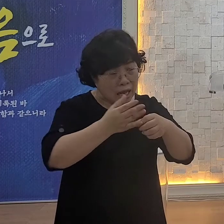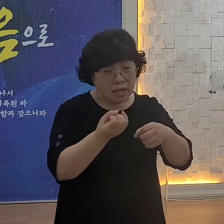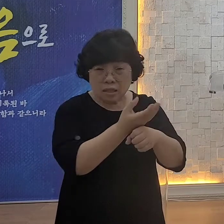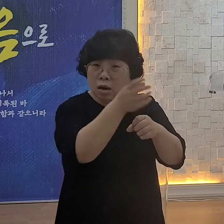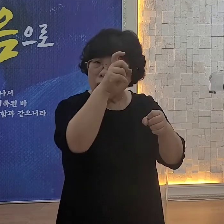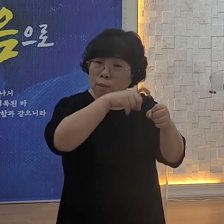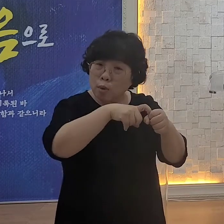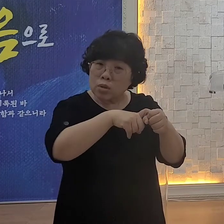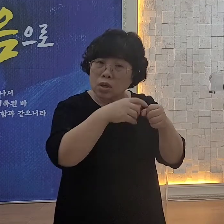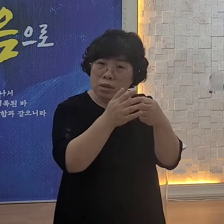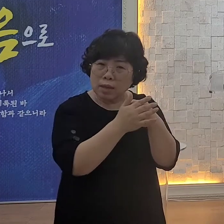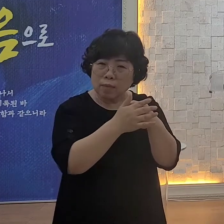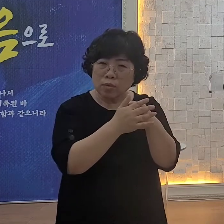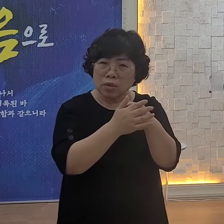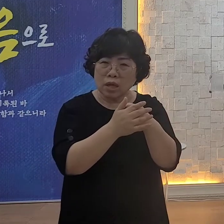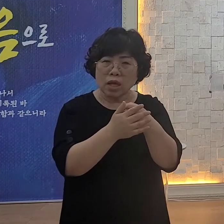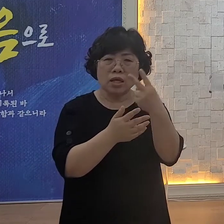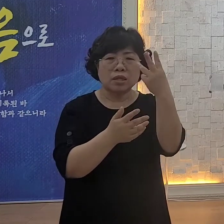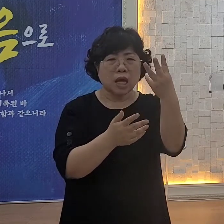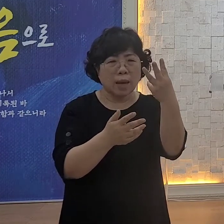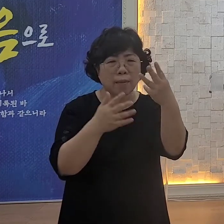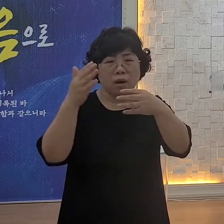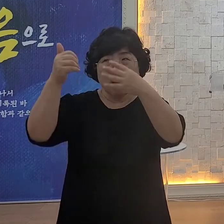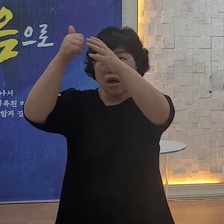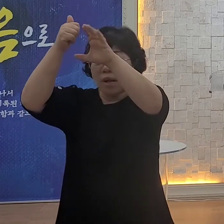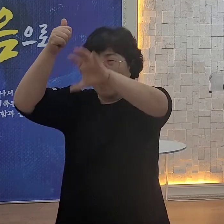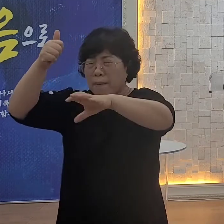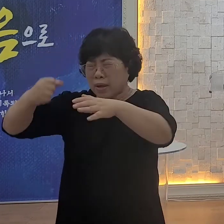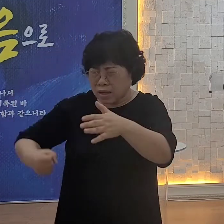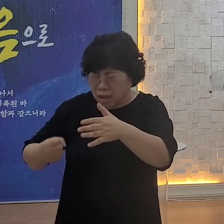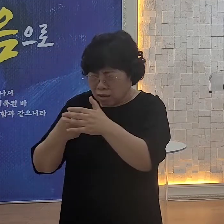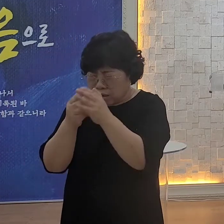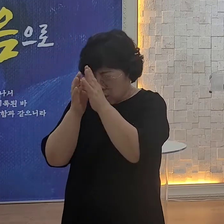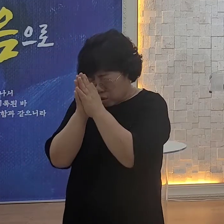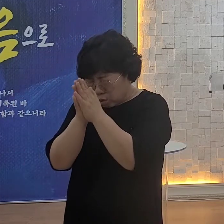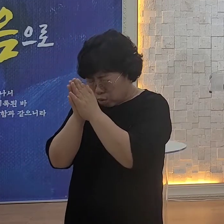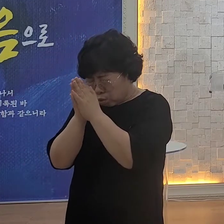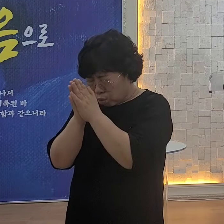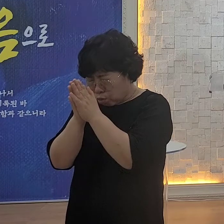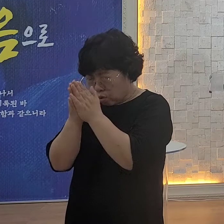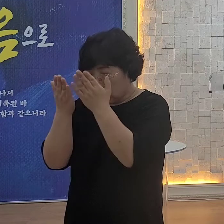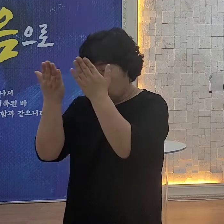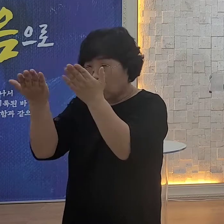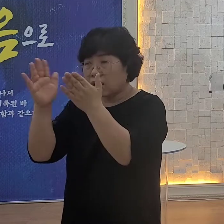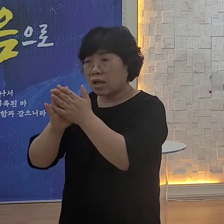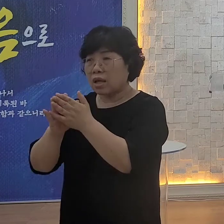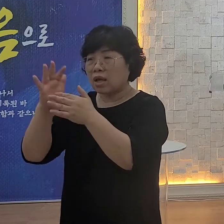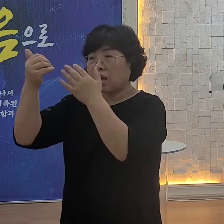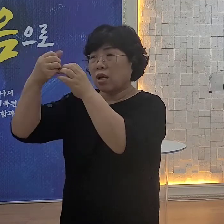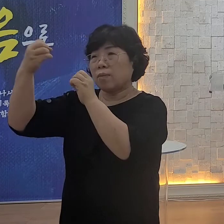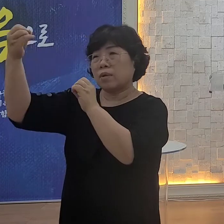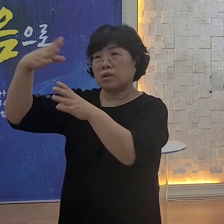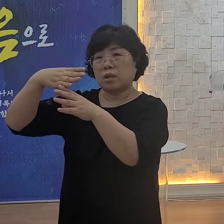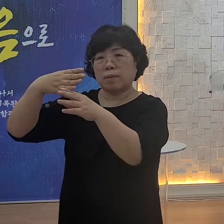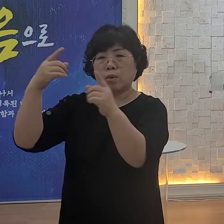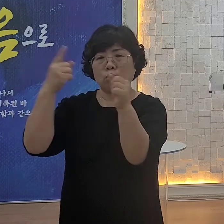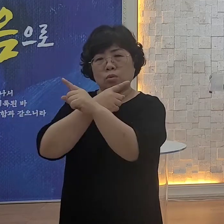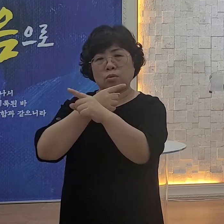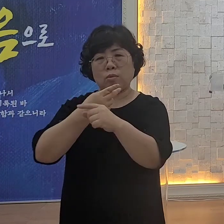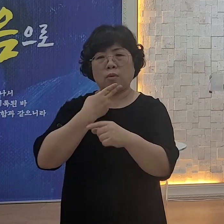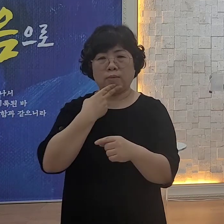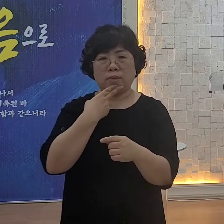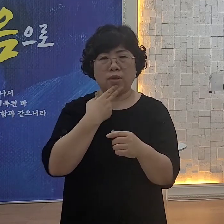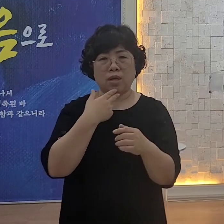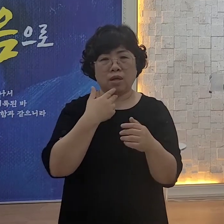이 문제로 3번이나 작심하고 기도까지 했는데 안 고쳐주셨어요. 안질인지 간질인지 잘